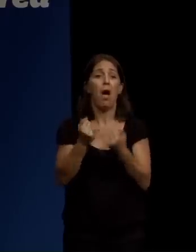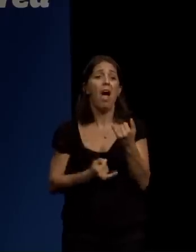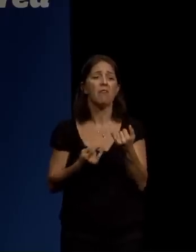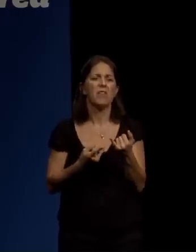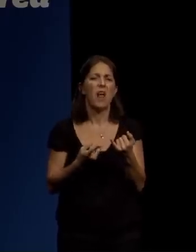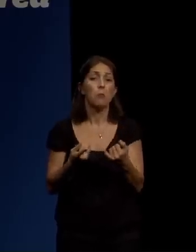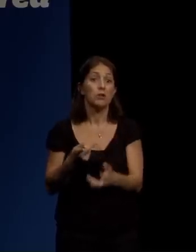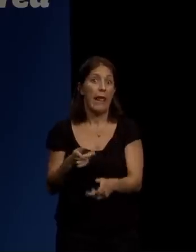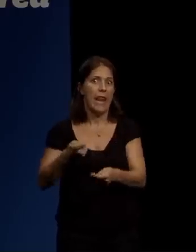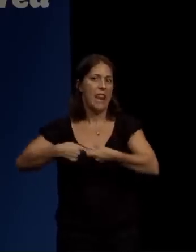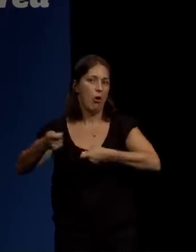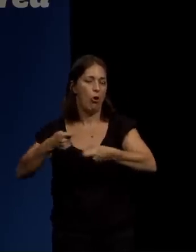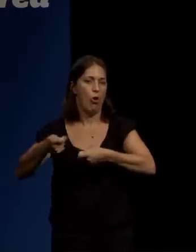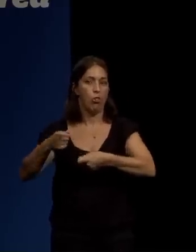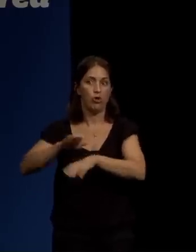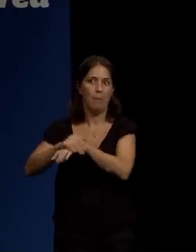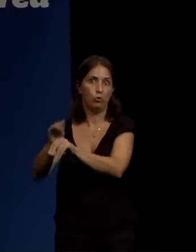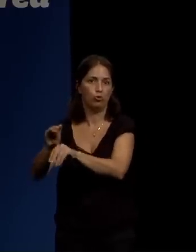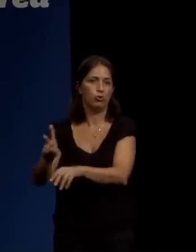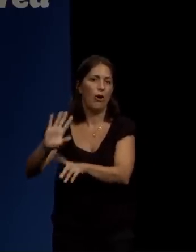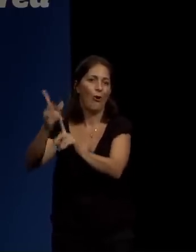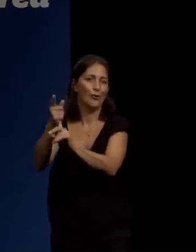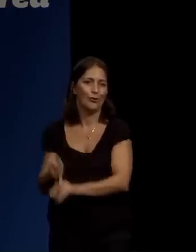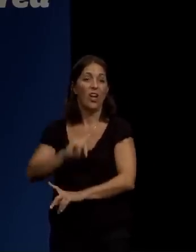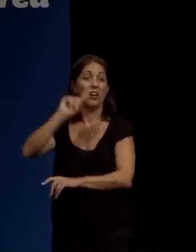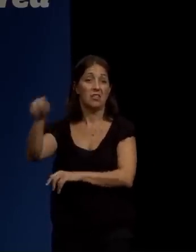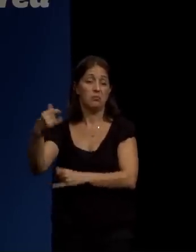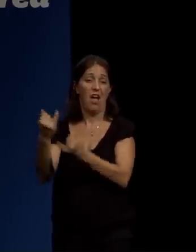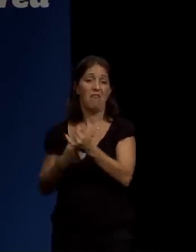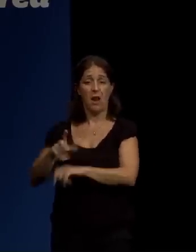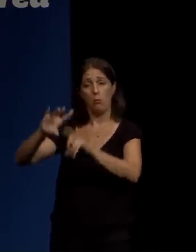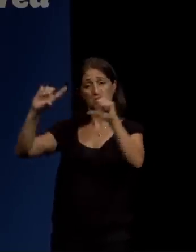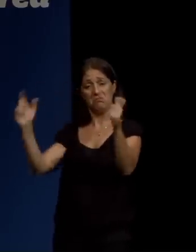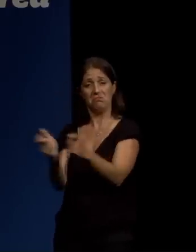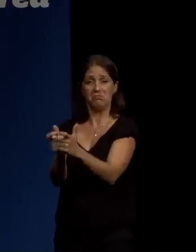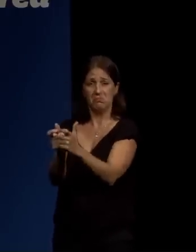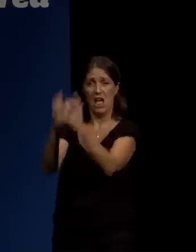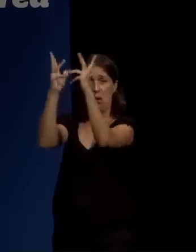dos seus amigos, as que despois eles teñen vocación de ocupar mediante os consellos de administración.